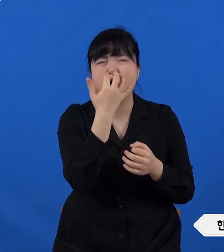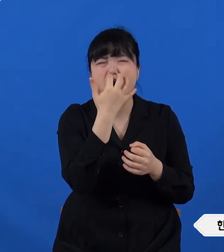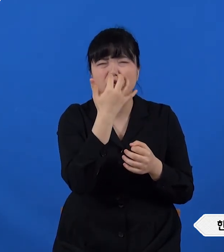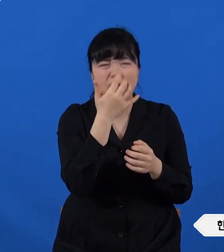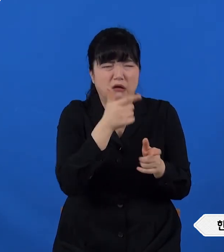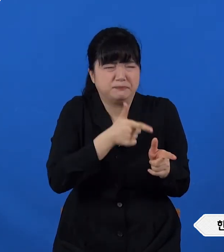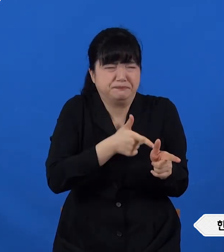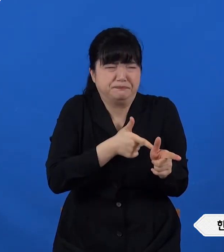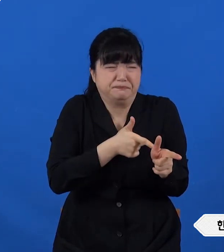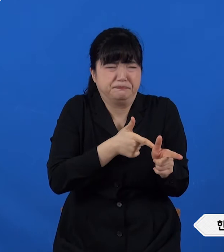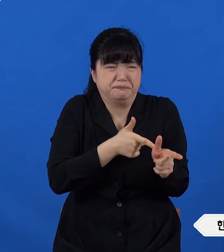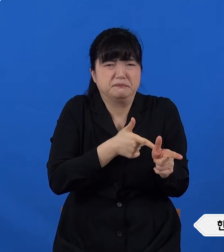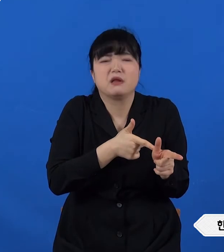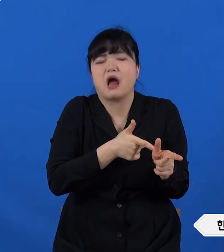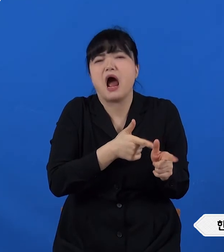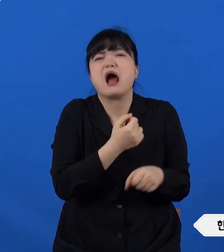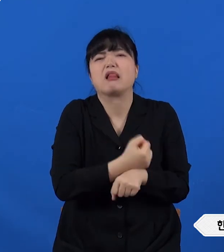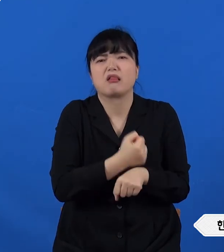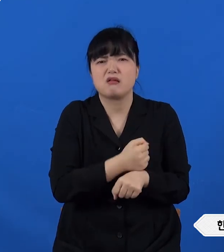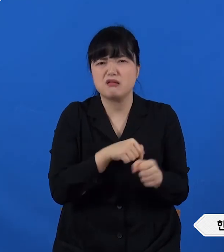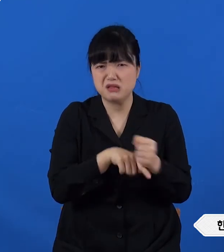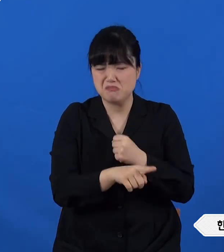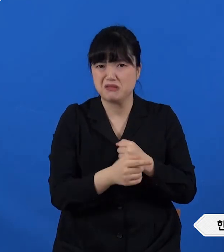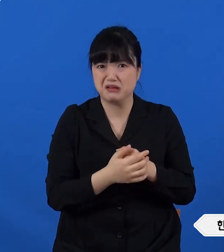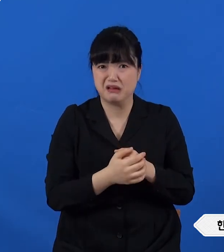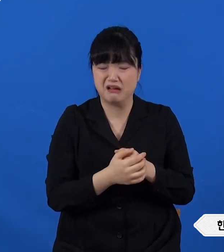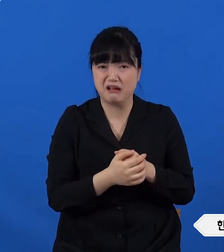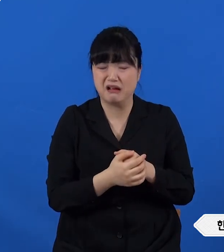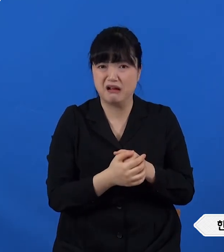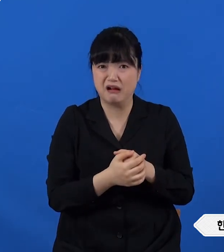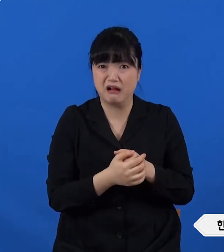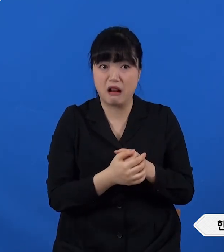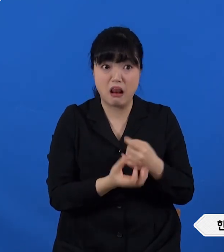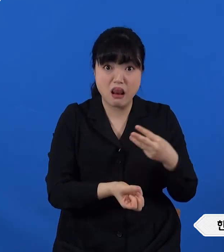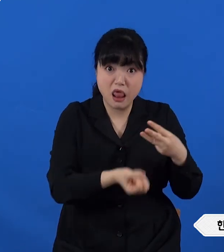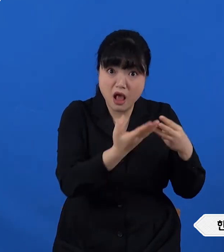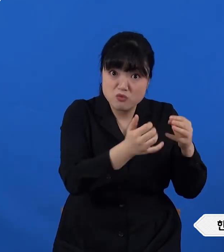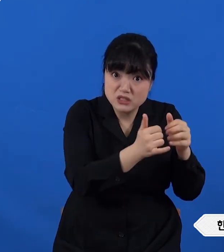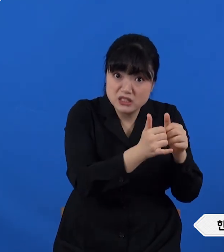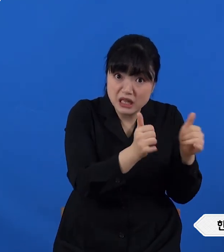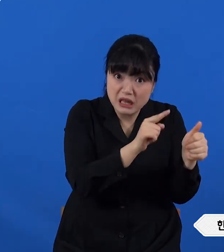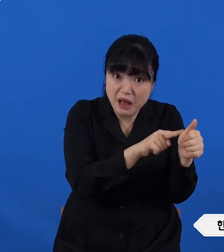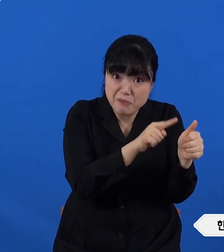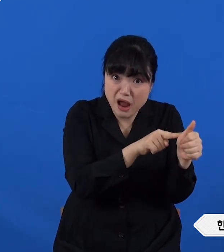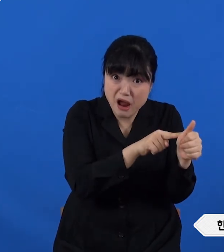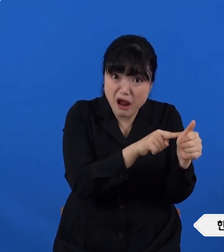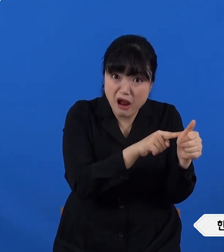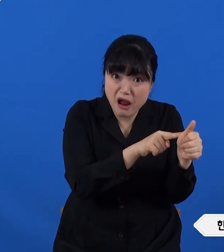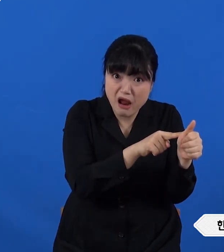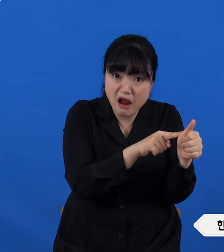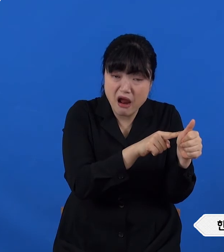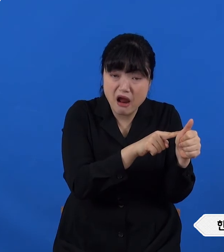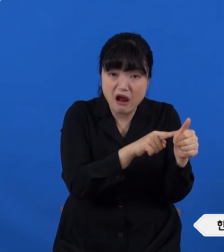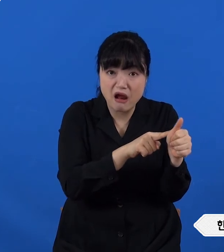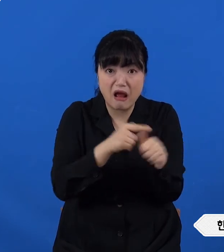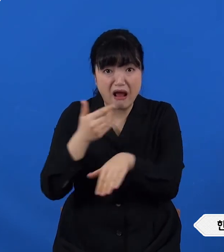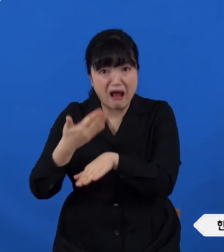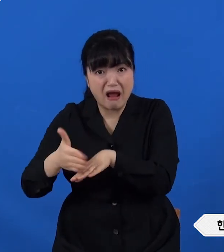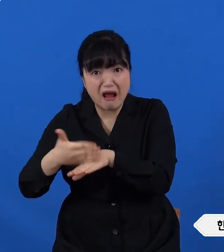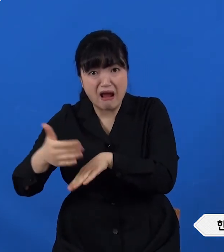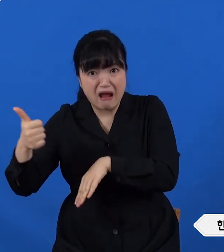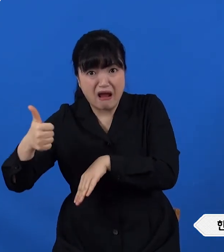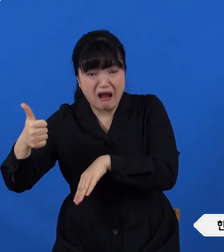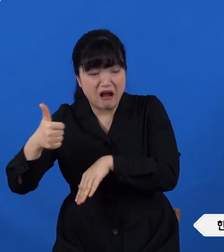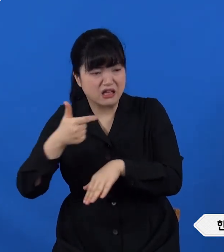관계를 맺겠다는 말입니다. 그러니까 이 레위인 이 남자에게